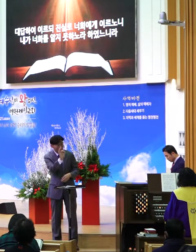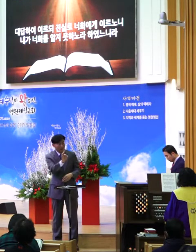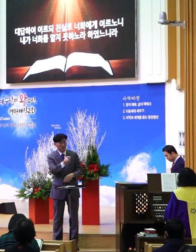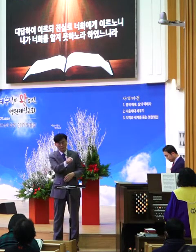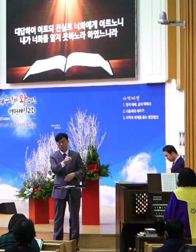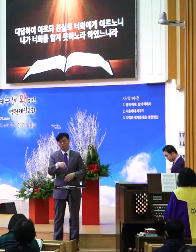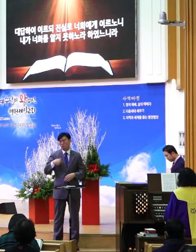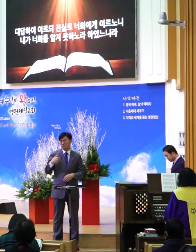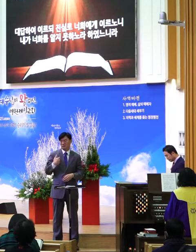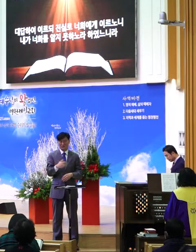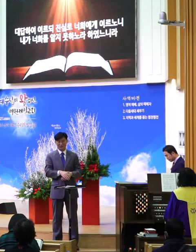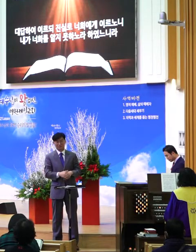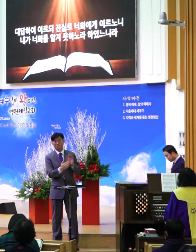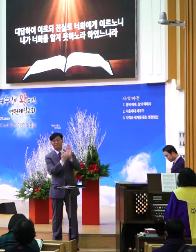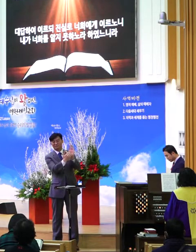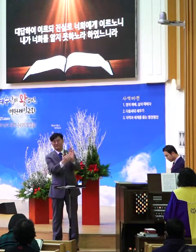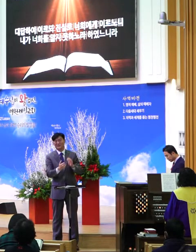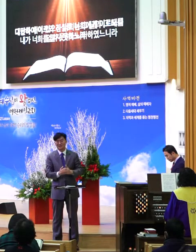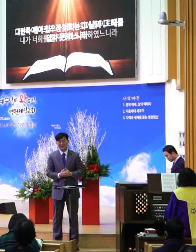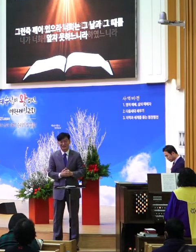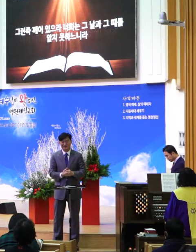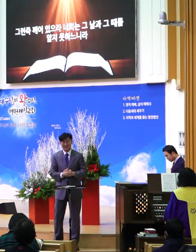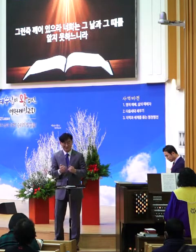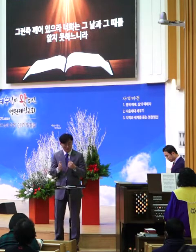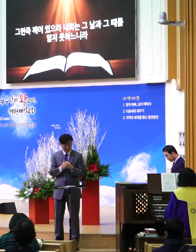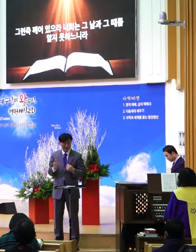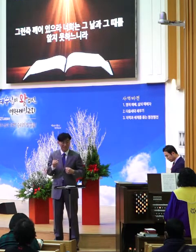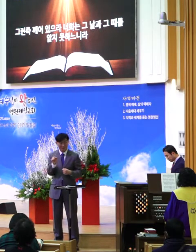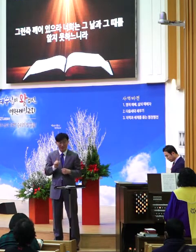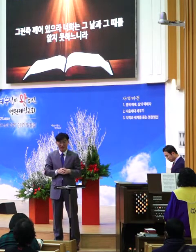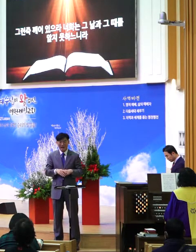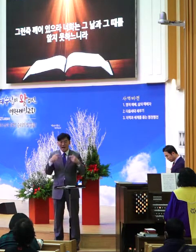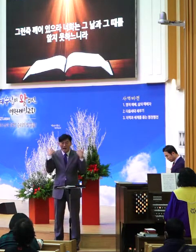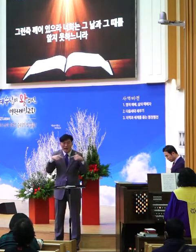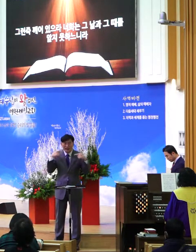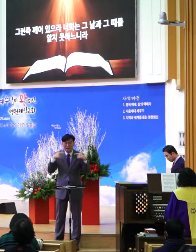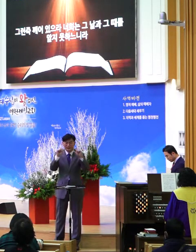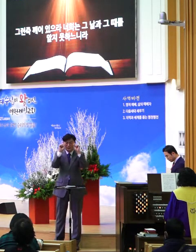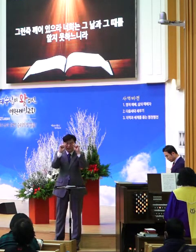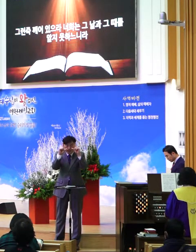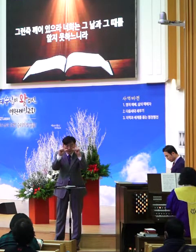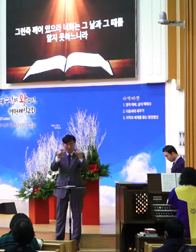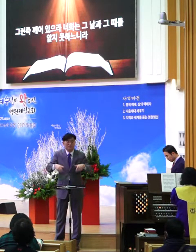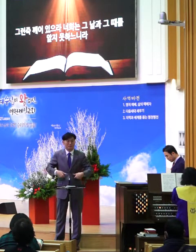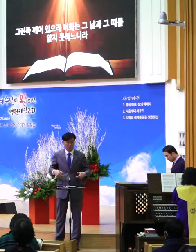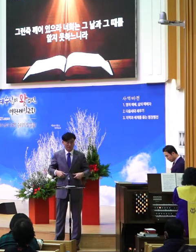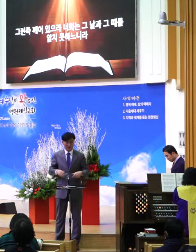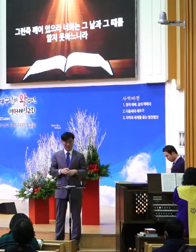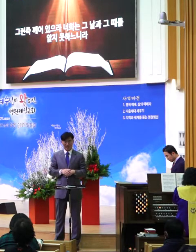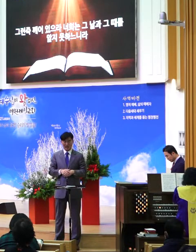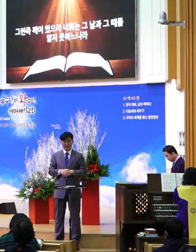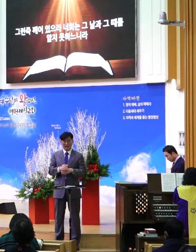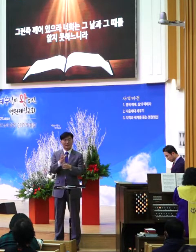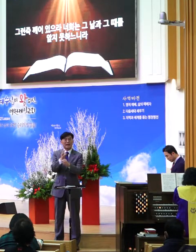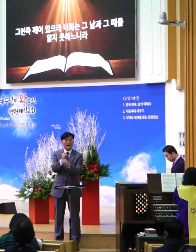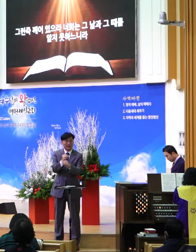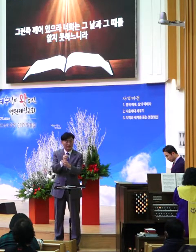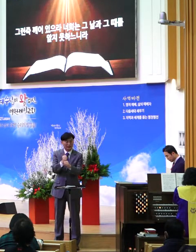내가 너희를 알지 못하노라 하였느니라. 그런즉 깨어 있으라. 너희는 그 날과 그 때를